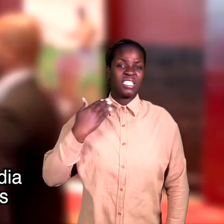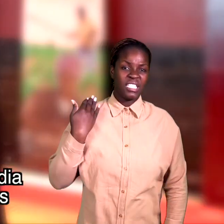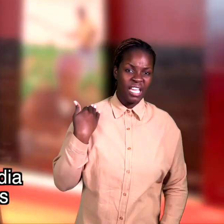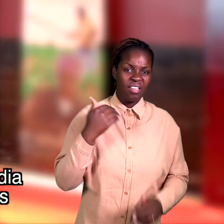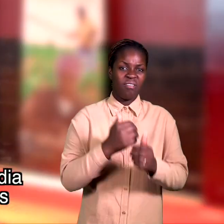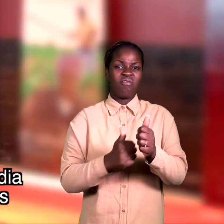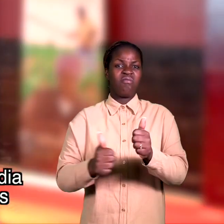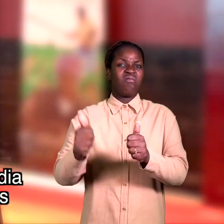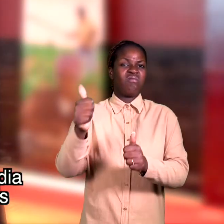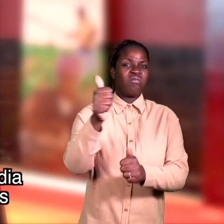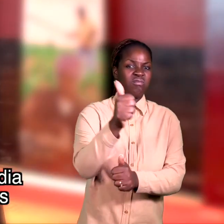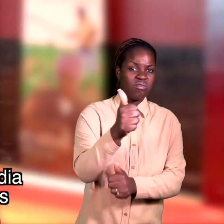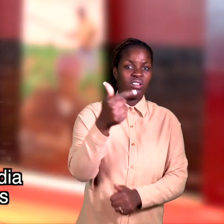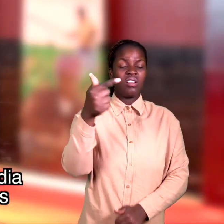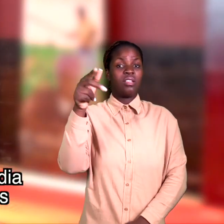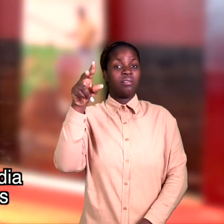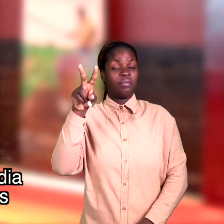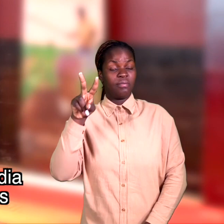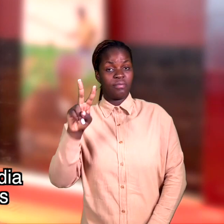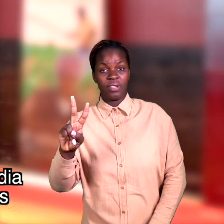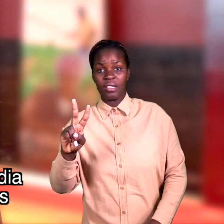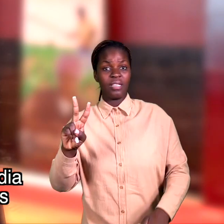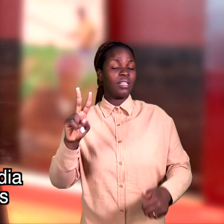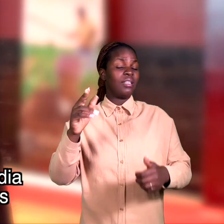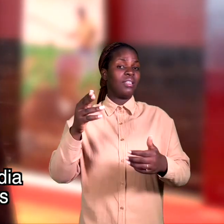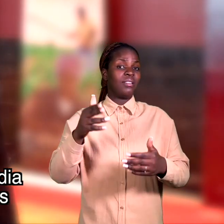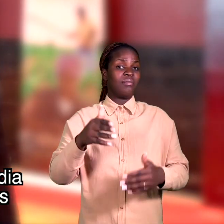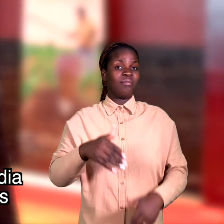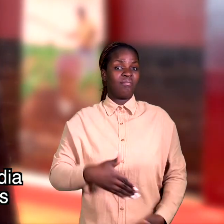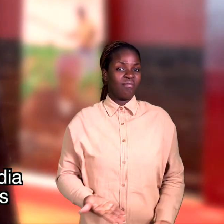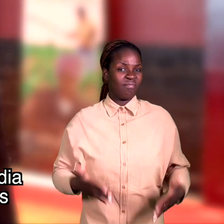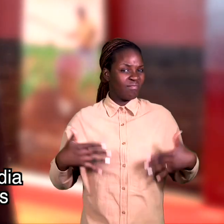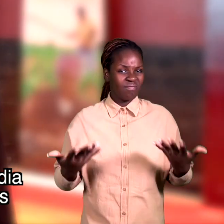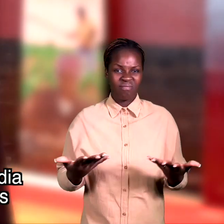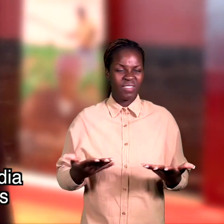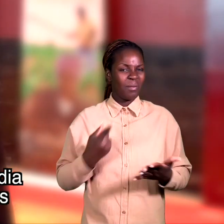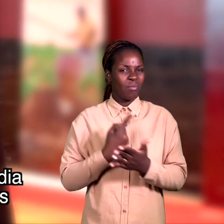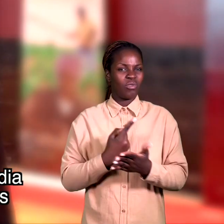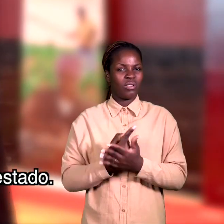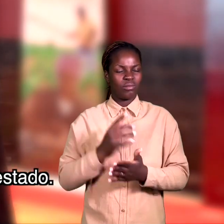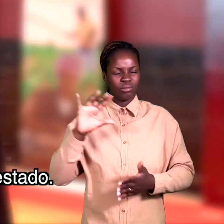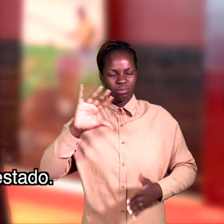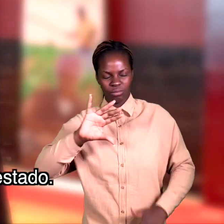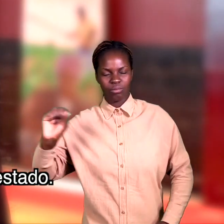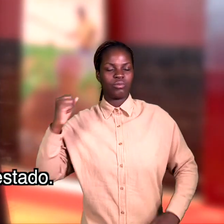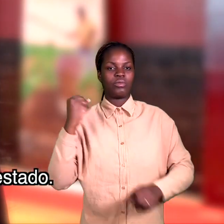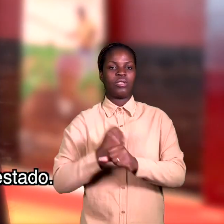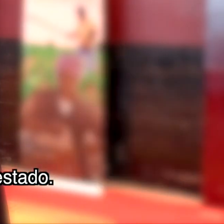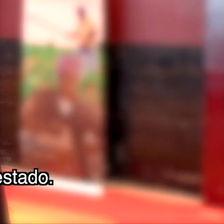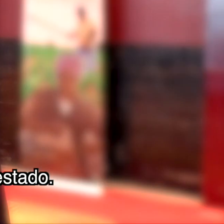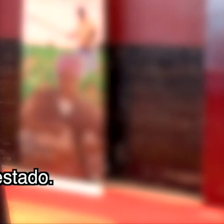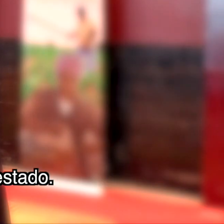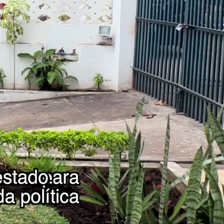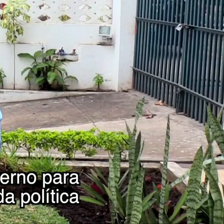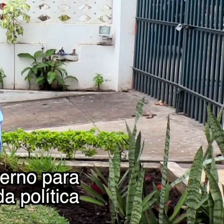né? As lideranças comunitárias, mídia, não é? Líderes religiosos, precisamos todos nos engajar, incluindo